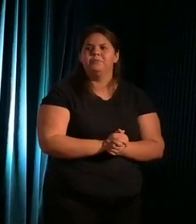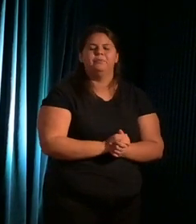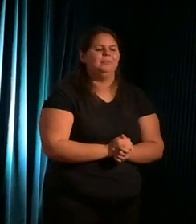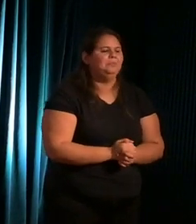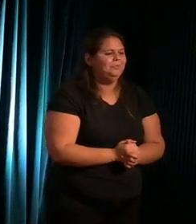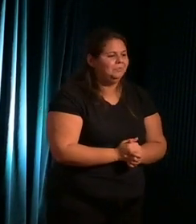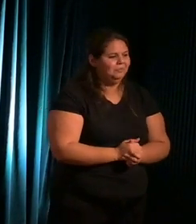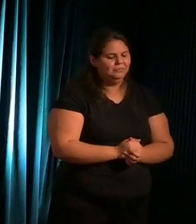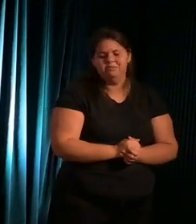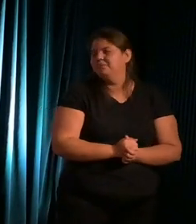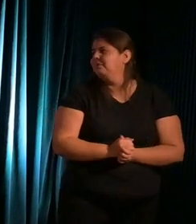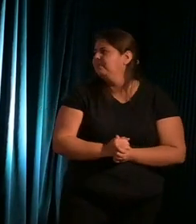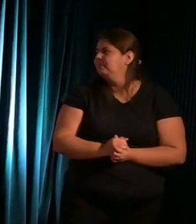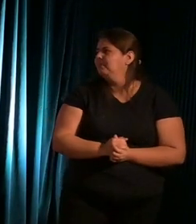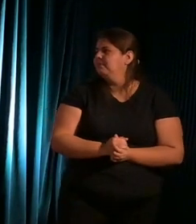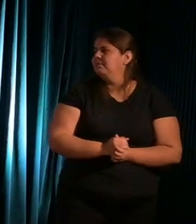pergunta.